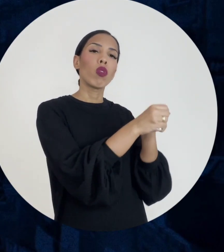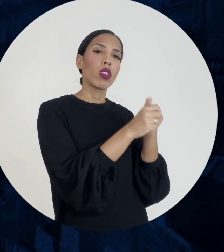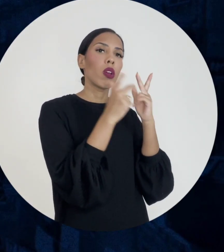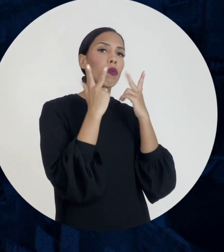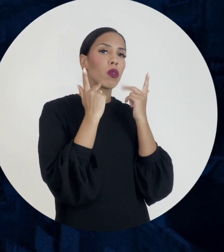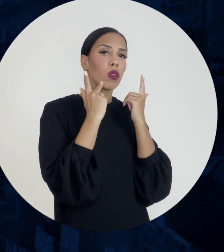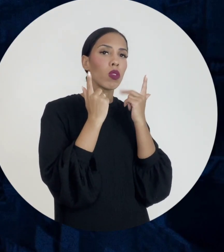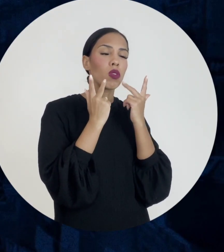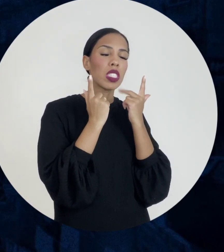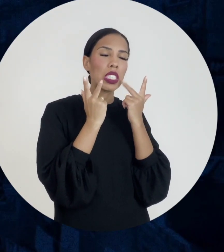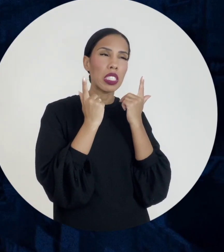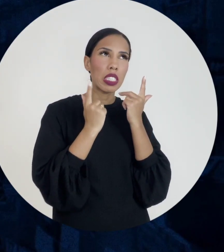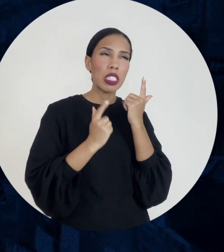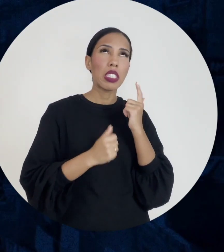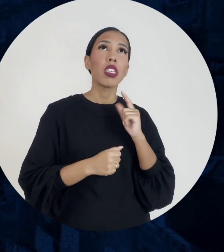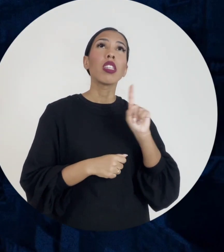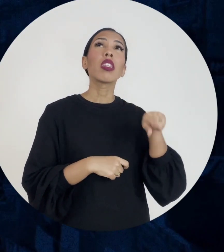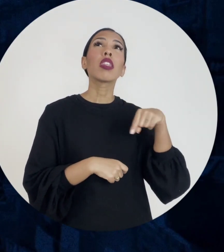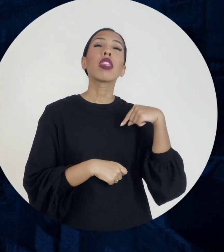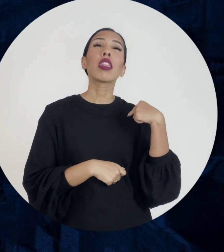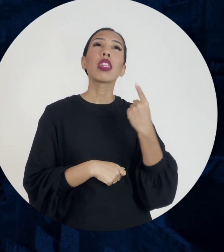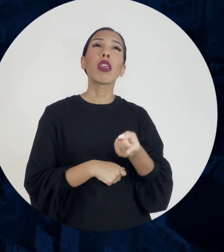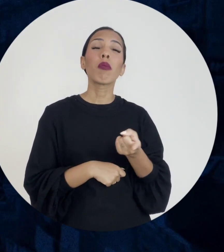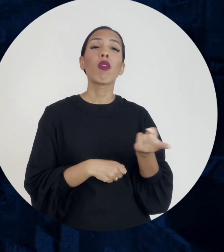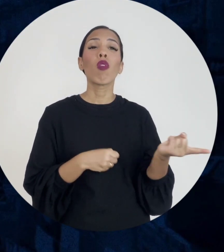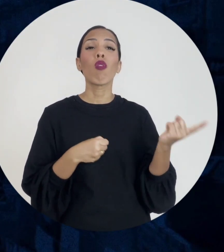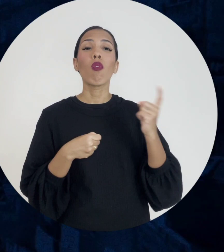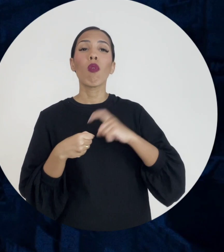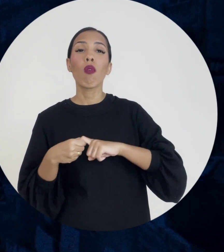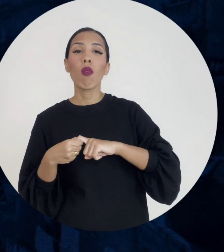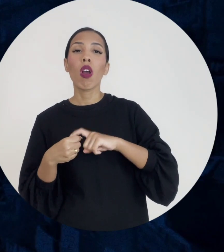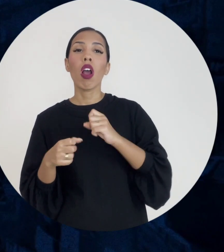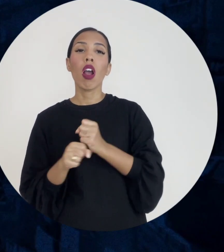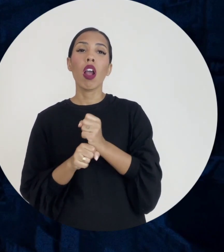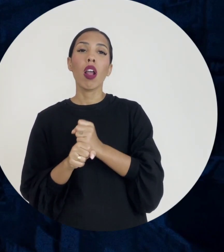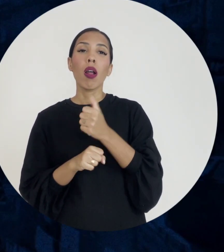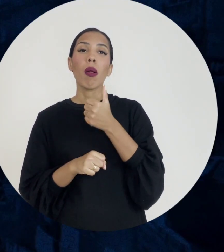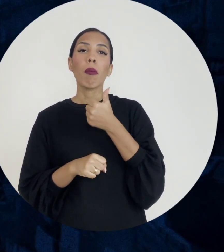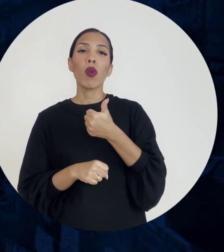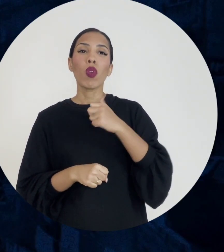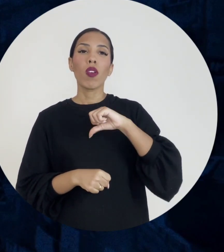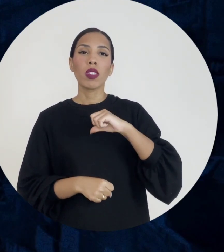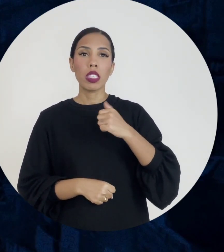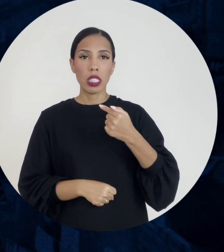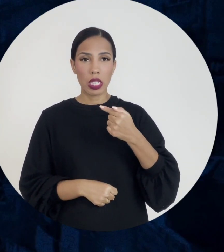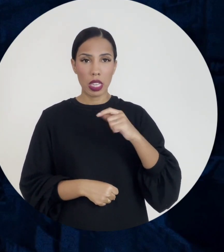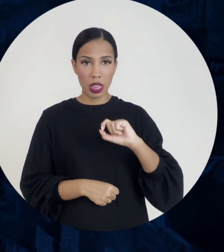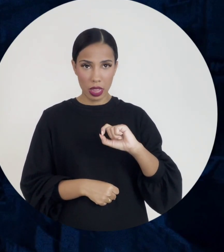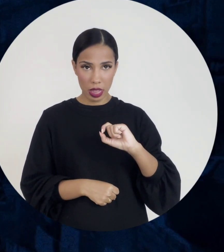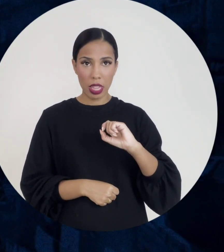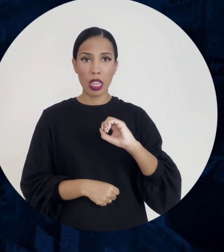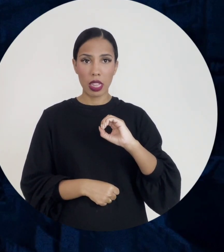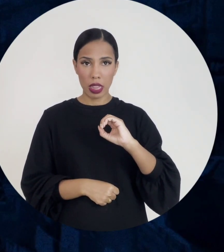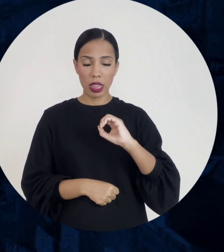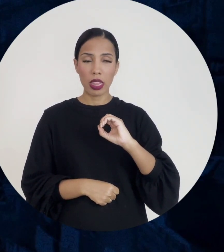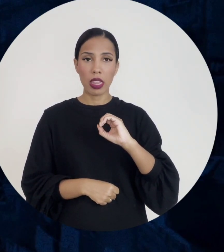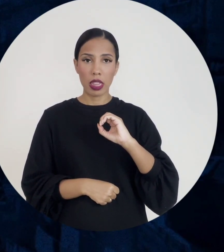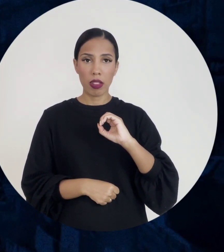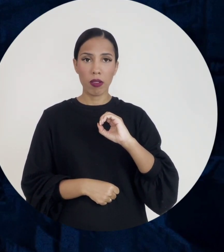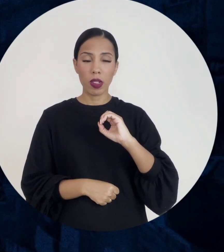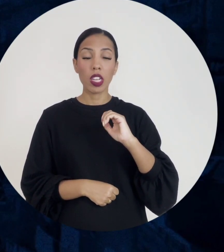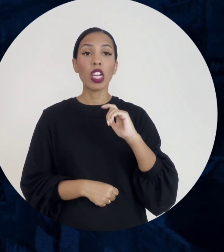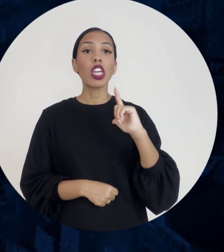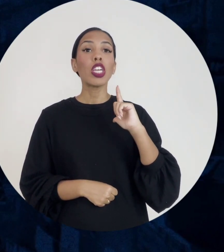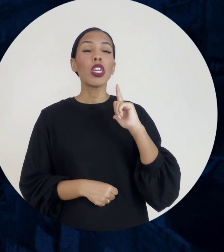Aí voltei na época de 70, em 1970. Eu lembro que tinha... Você tinha quantos Brasil,